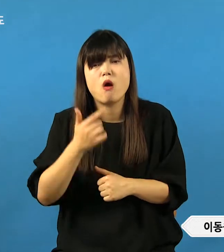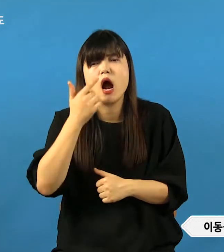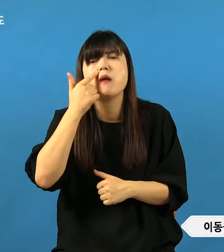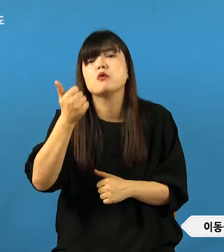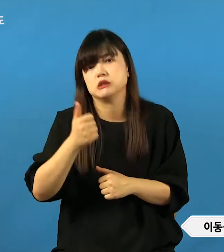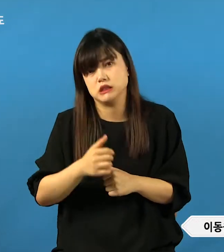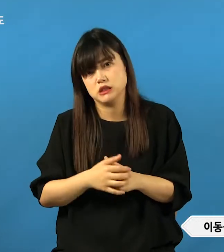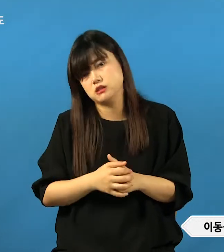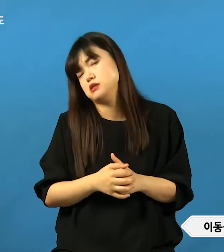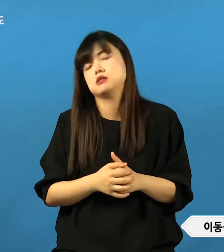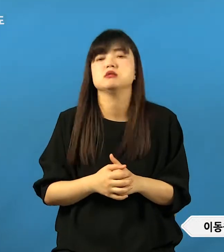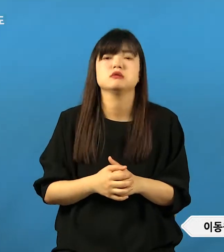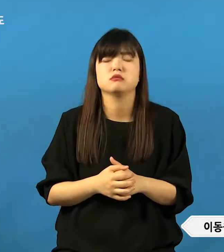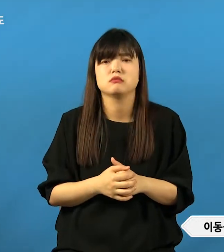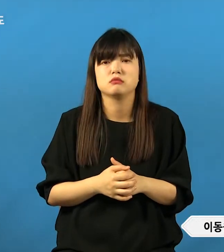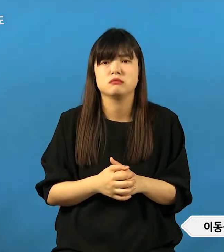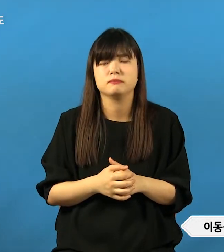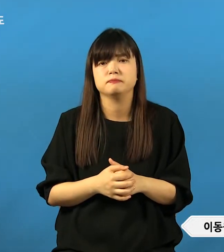그것은 아버지였다고.